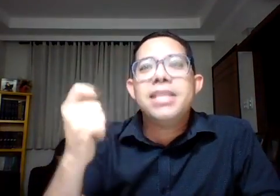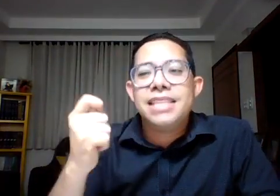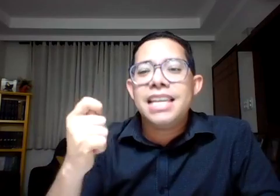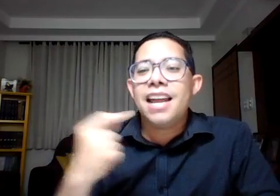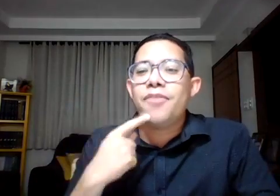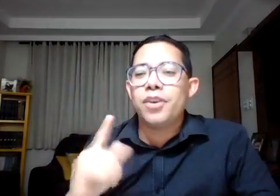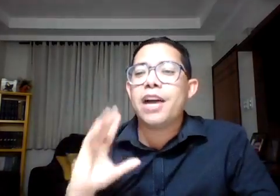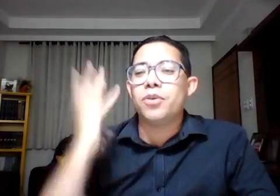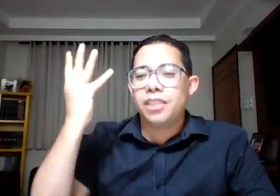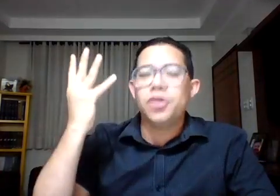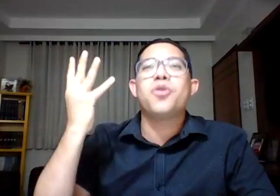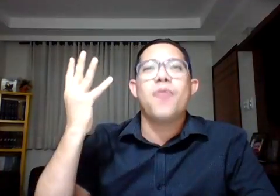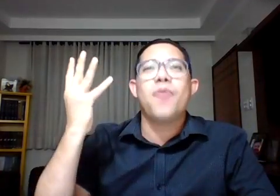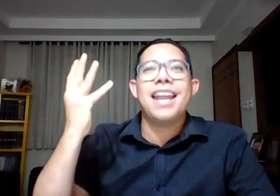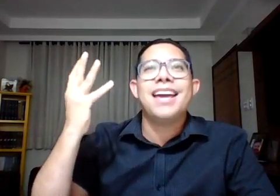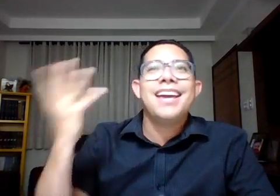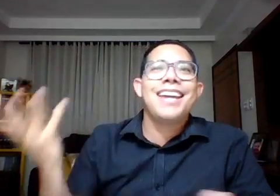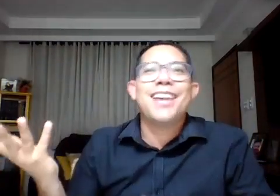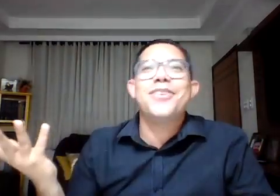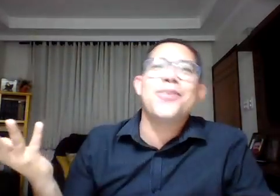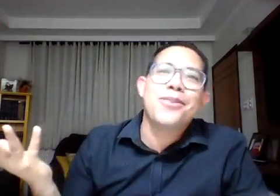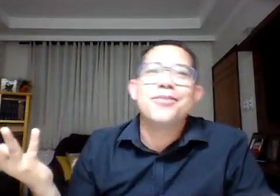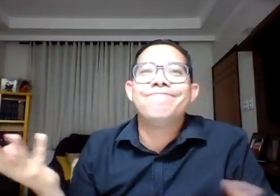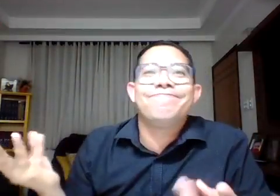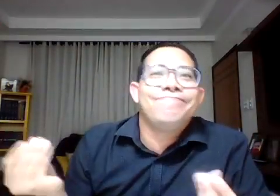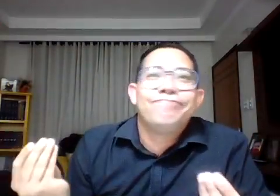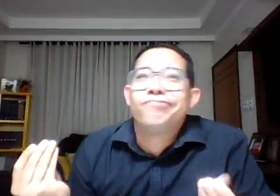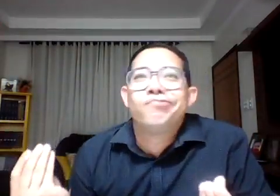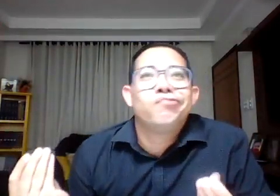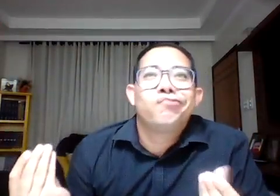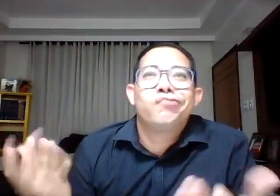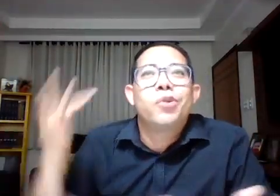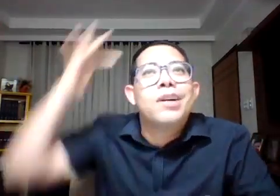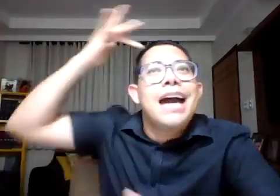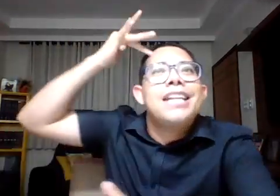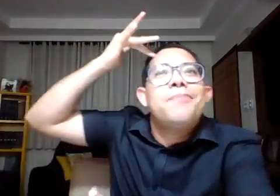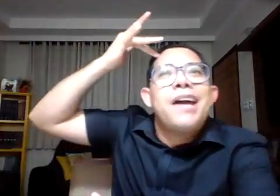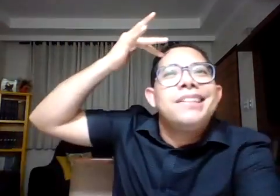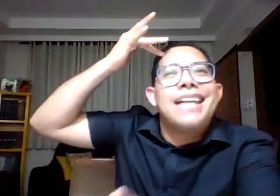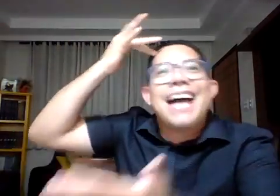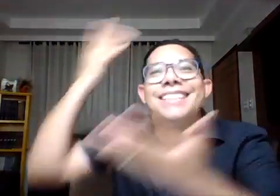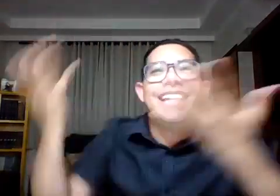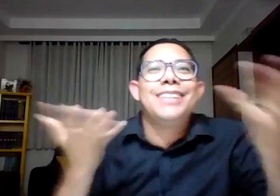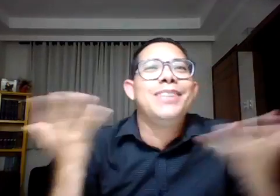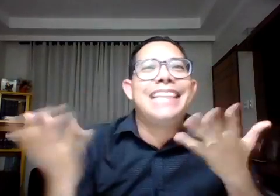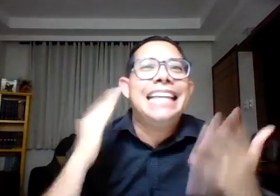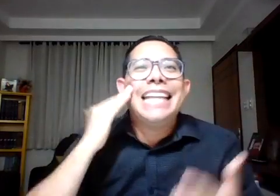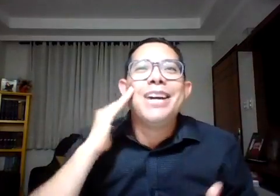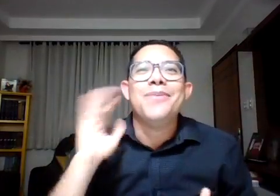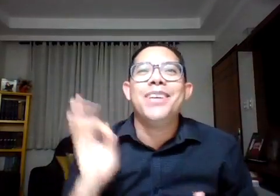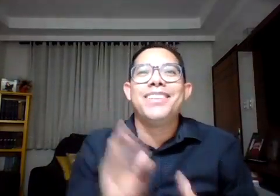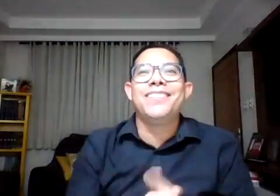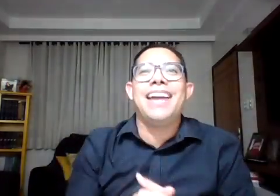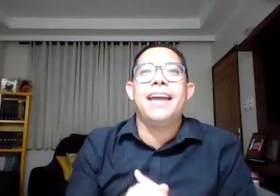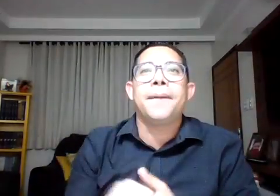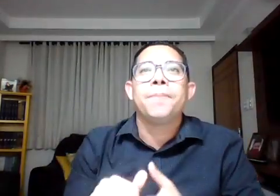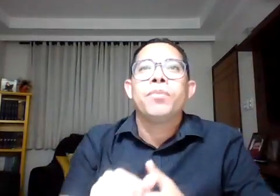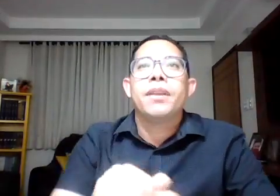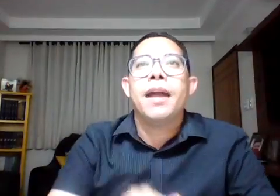Gabizinha, ela falou que aconteceu com ela e ela ficou com cara de paisagem, né? Não entendeu muito bem, né?